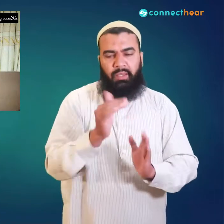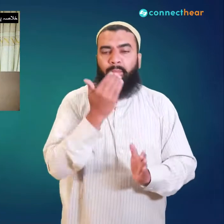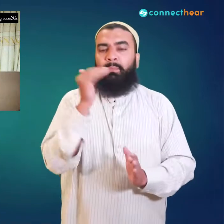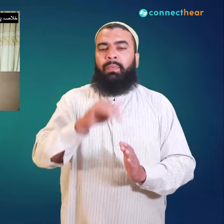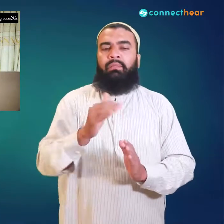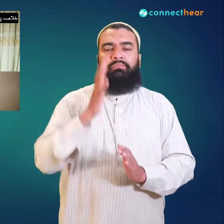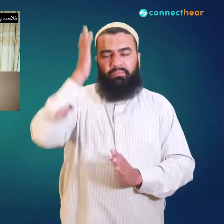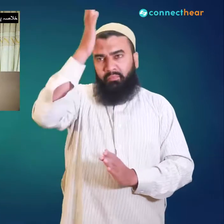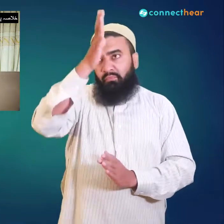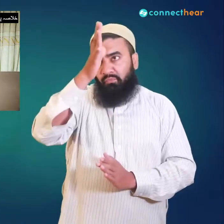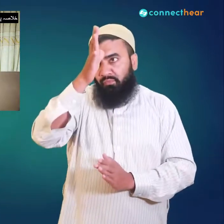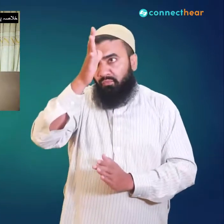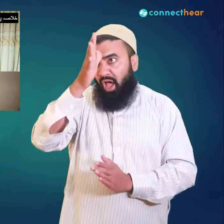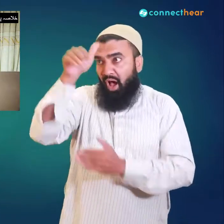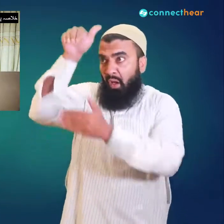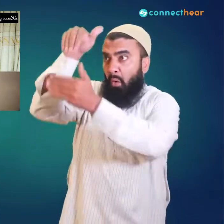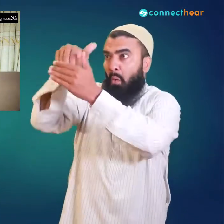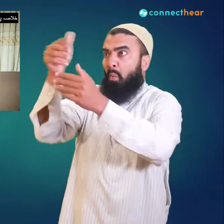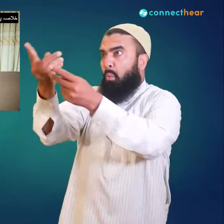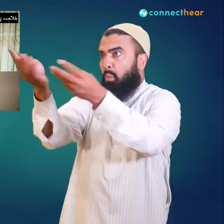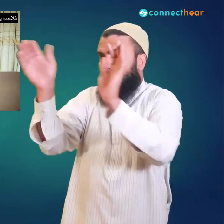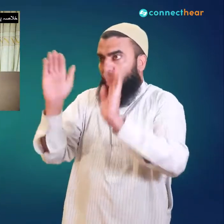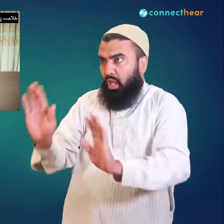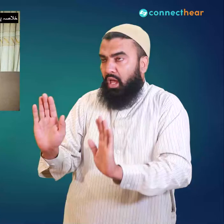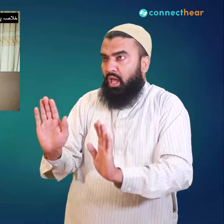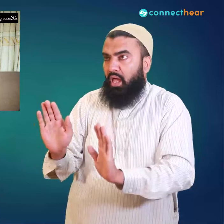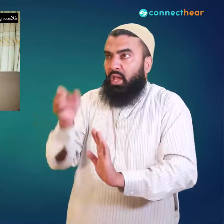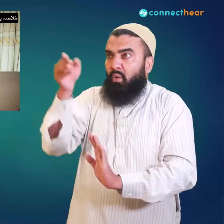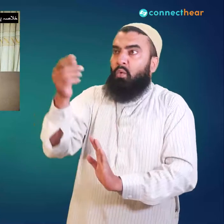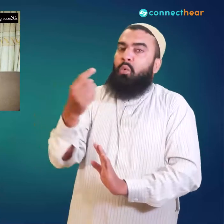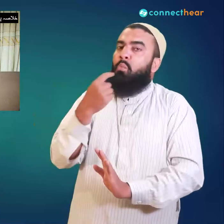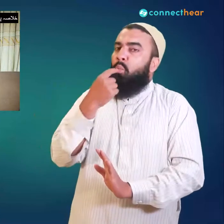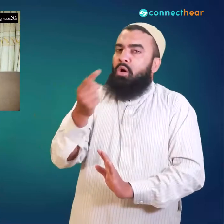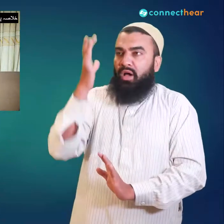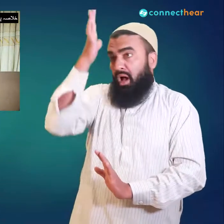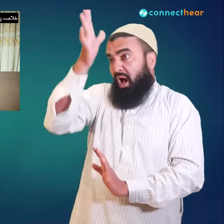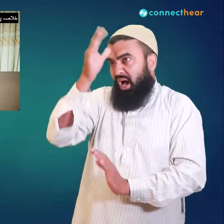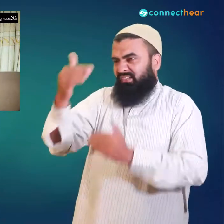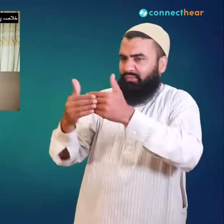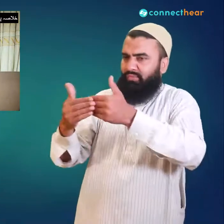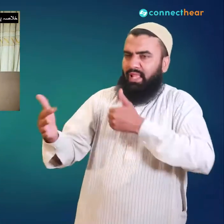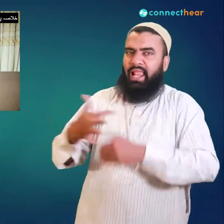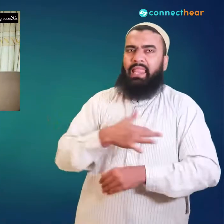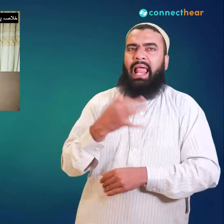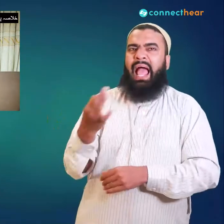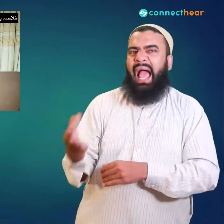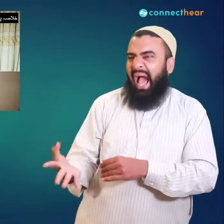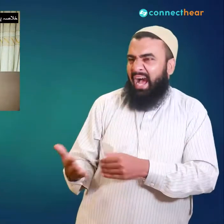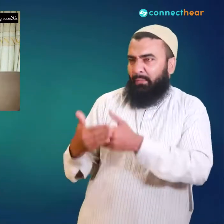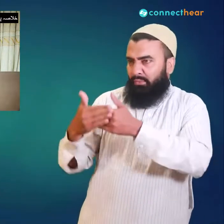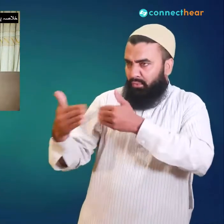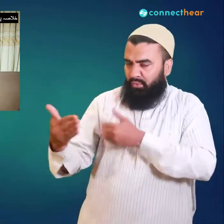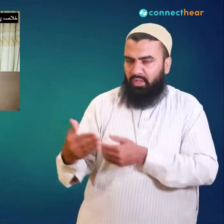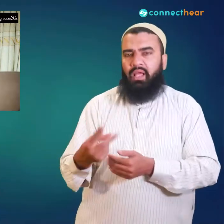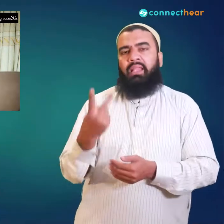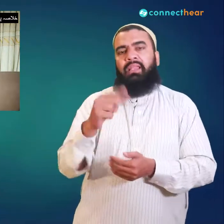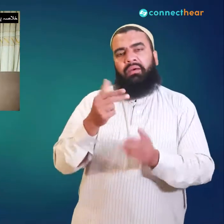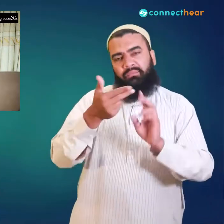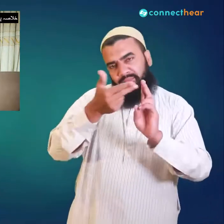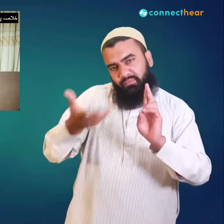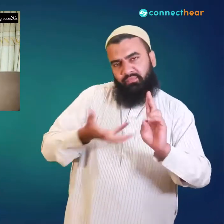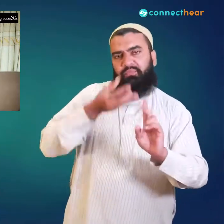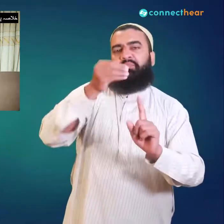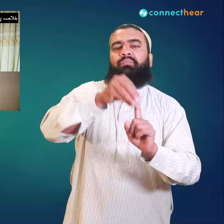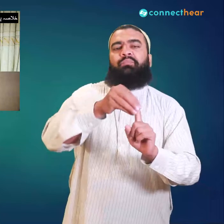ہے، اور اس سورت کا نام توبہ بھی ہے اس لیے کہ اس میں مسلمانوں کی توبہ قبول ہونے کا ذکر